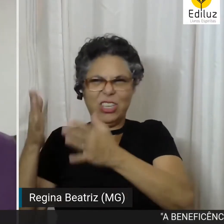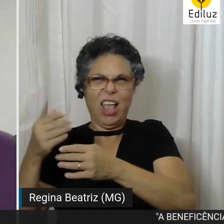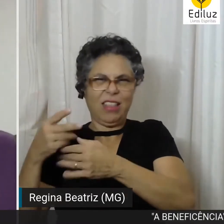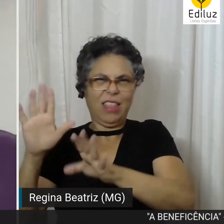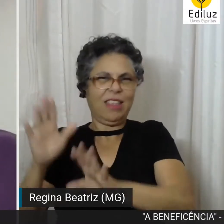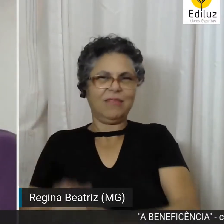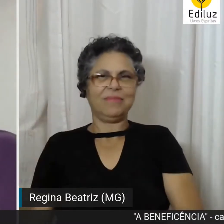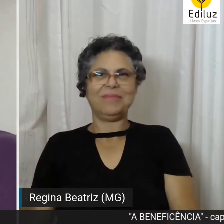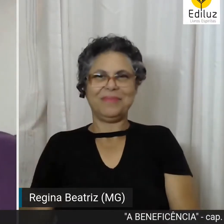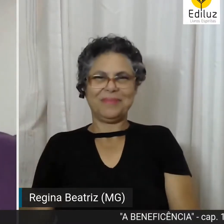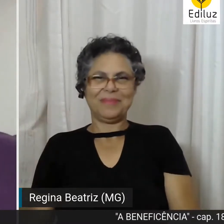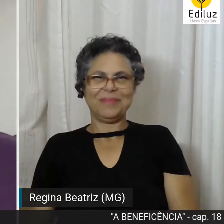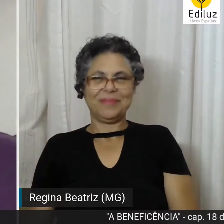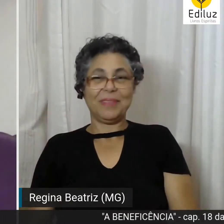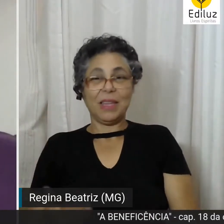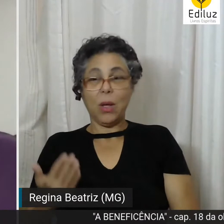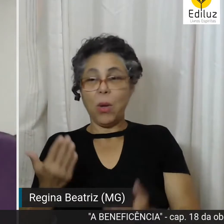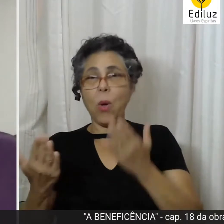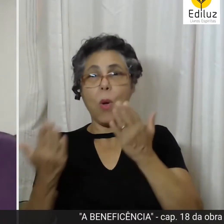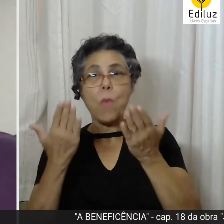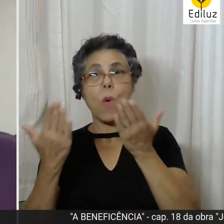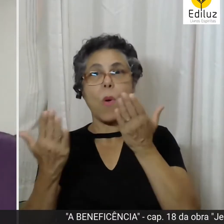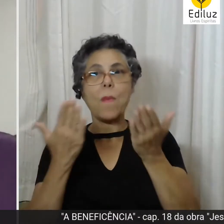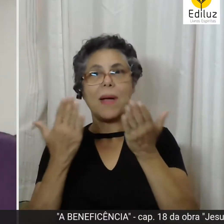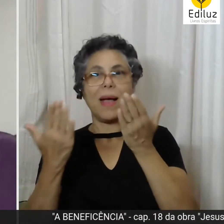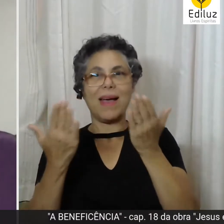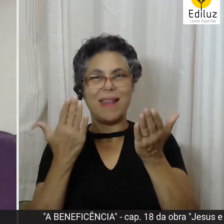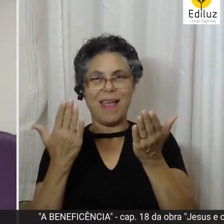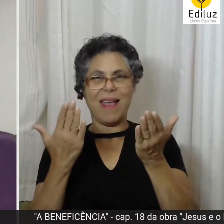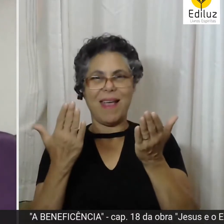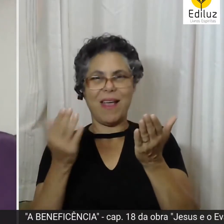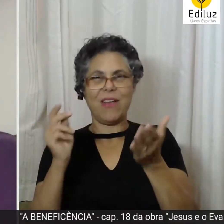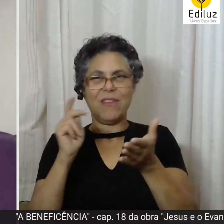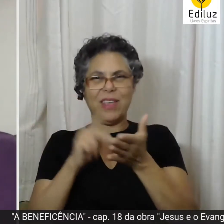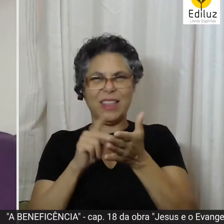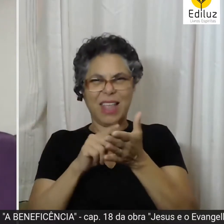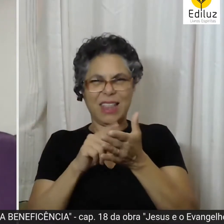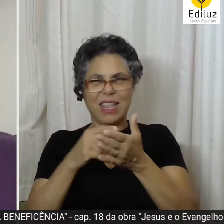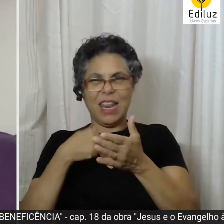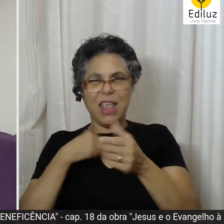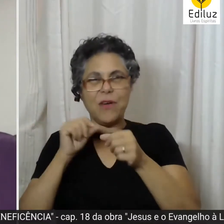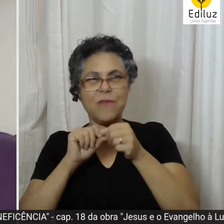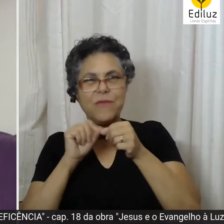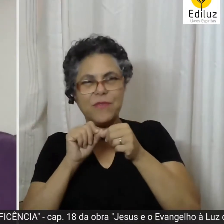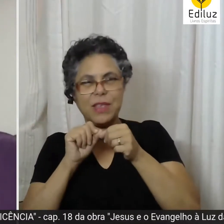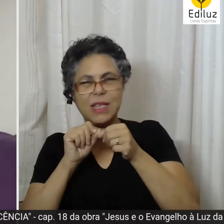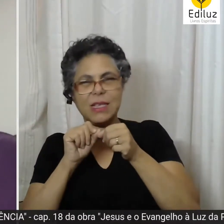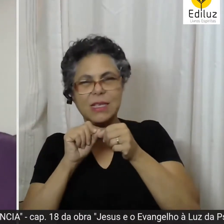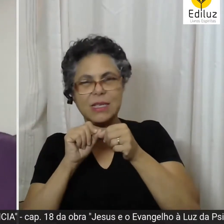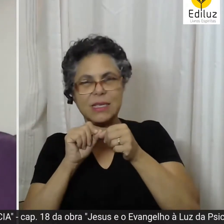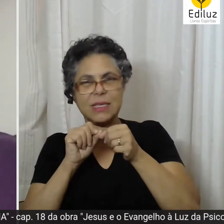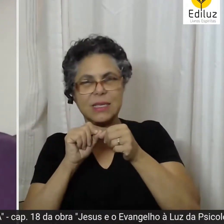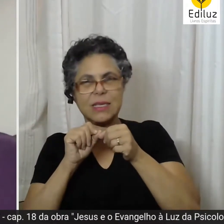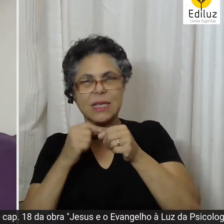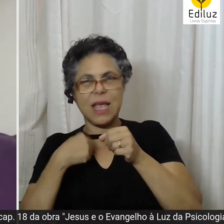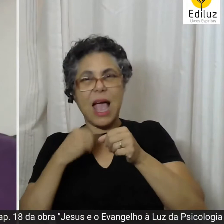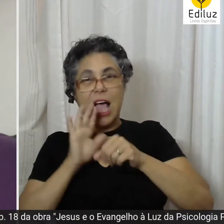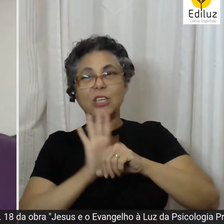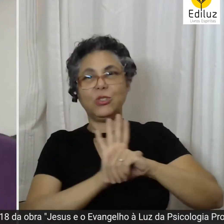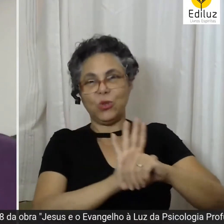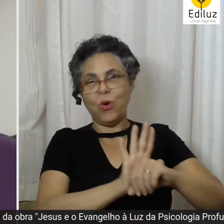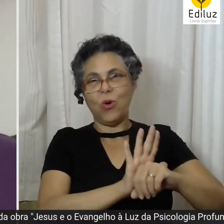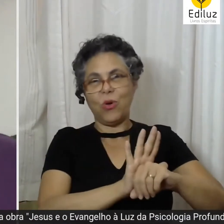O parâmetro para mensuração de que se verdadeiramente o que fiz, o meu ato, o meu gesto, ajudou ou não,